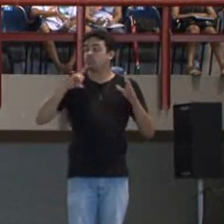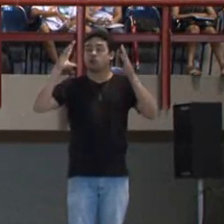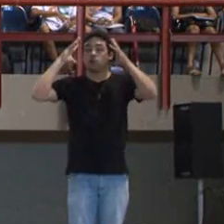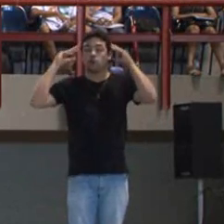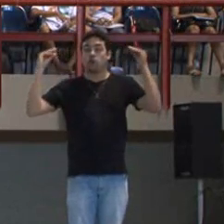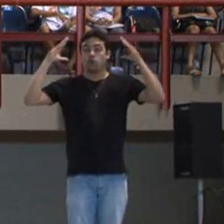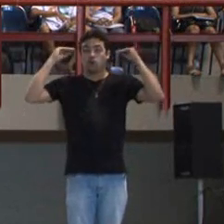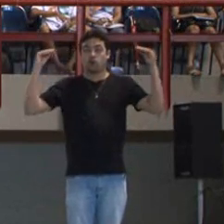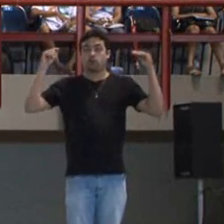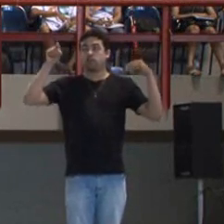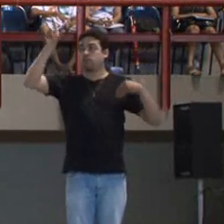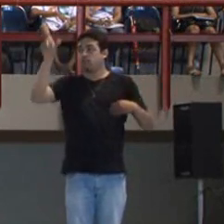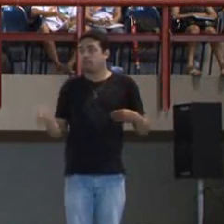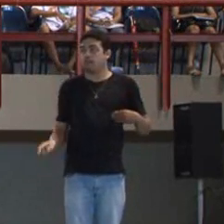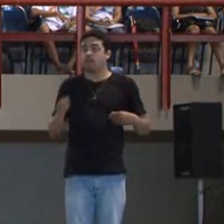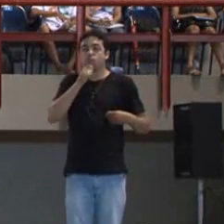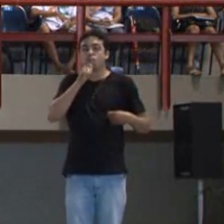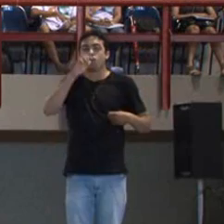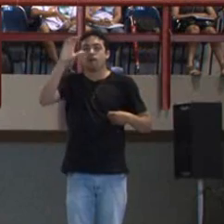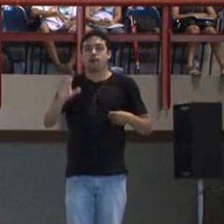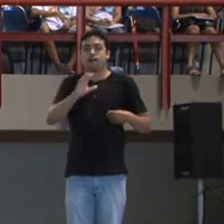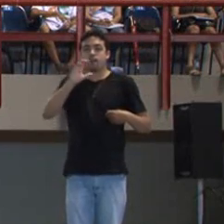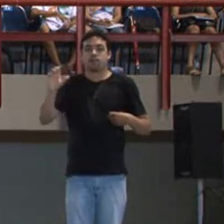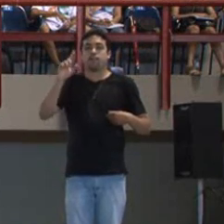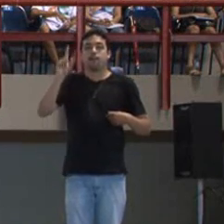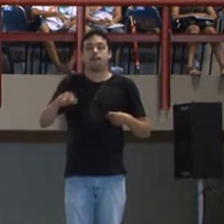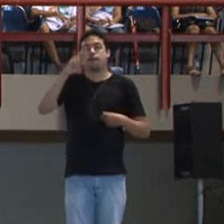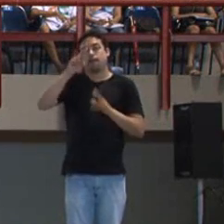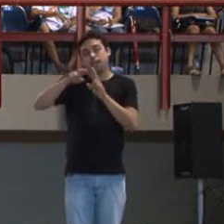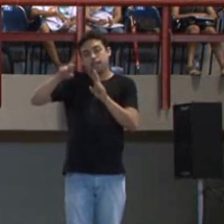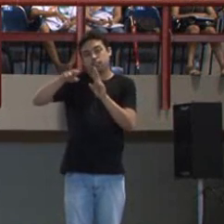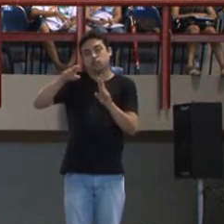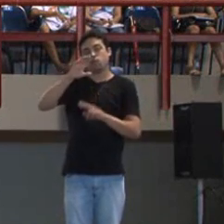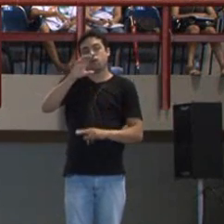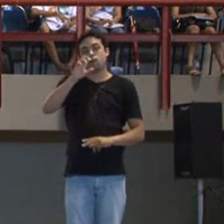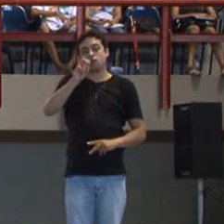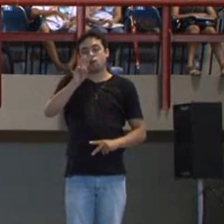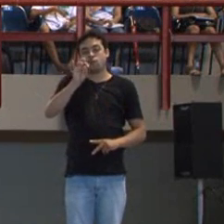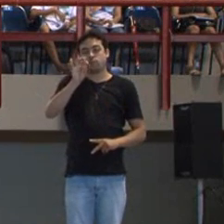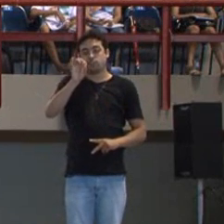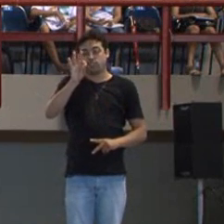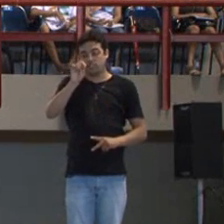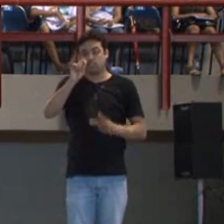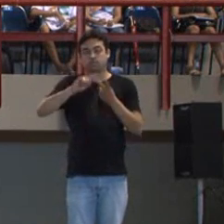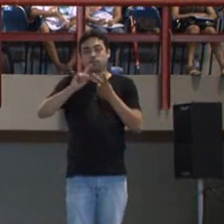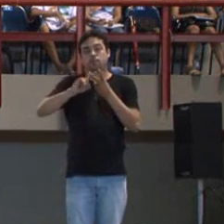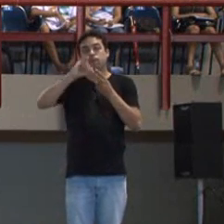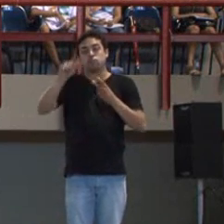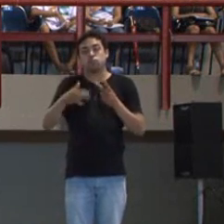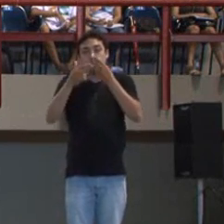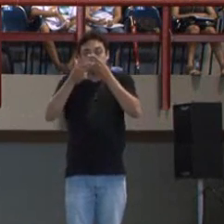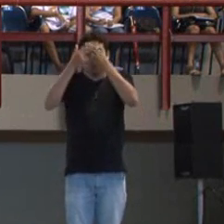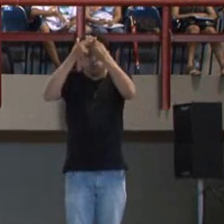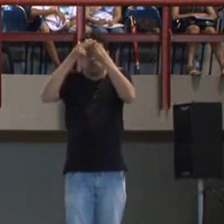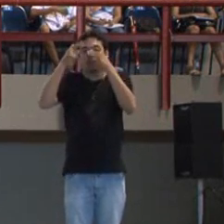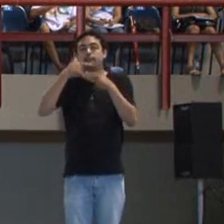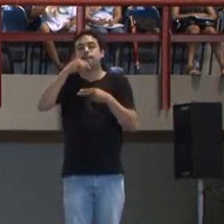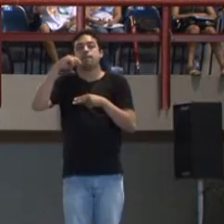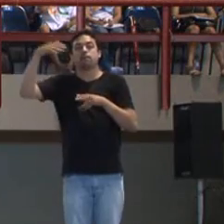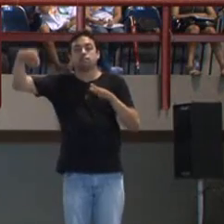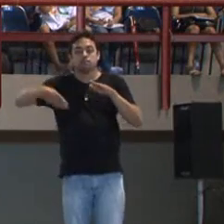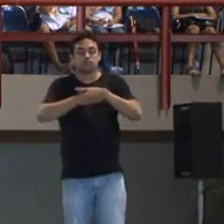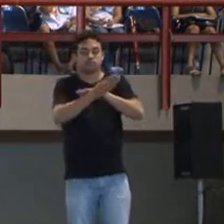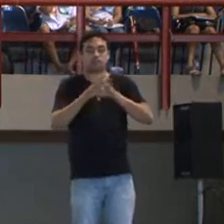holandês não é católico. Ele é calvinista e judeu. Então quem é que está invadindo o Brasil,